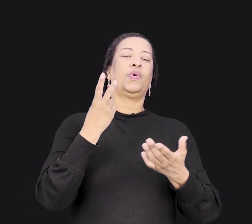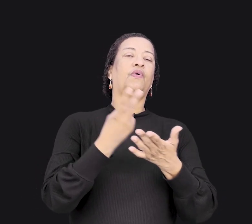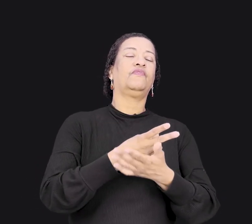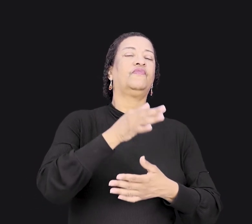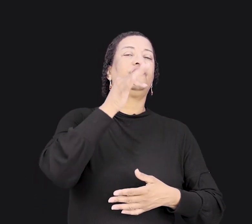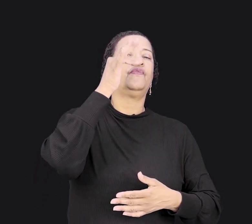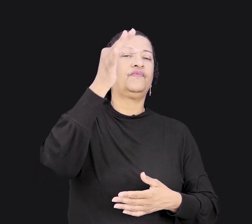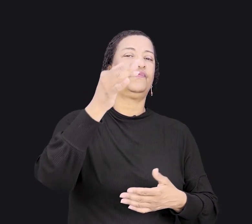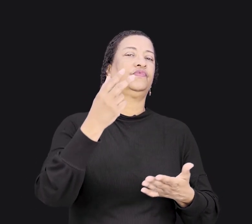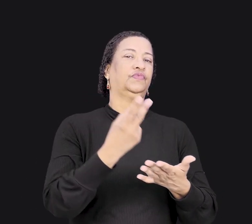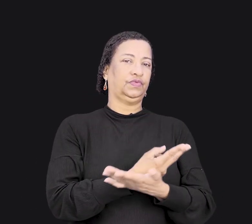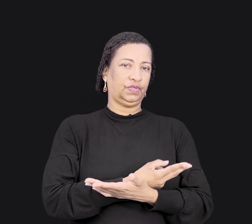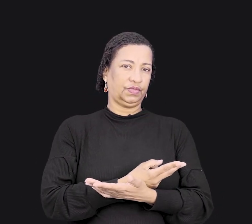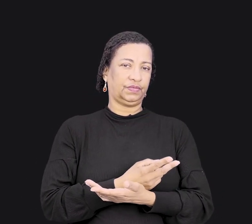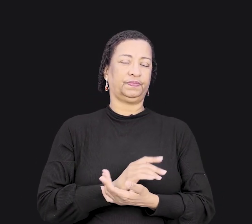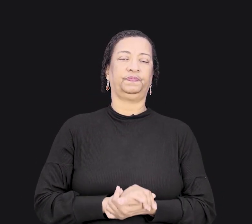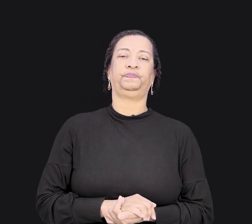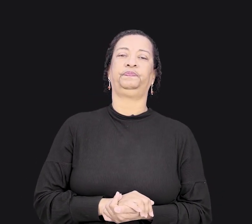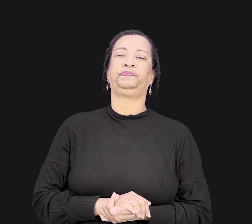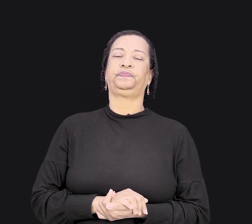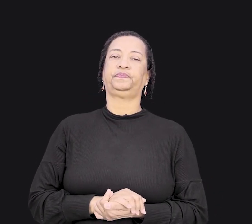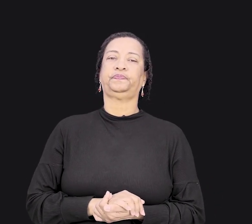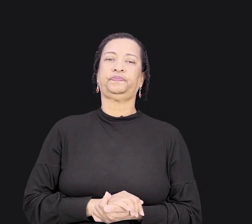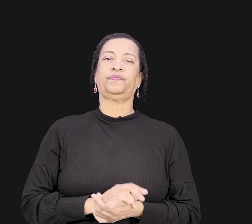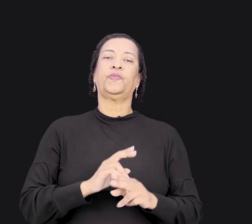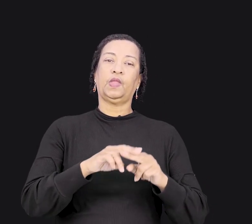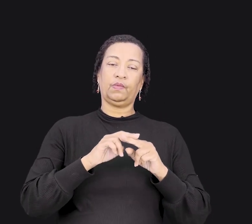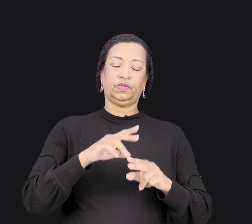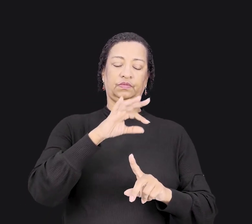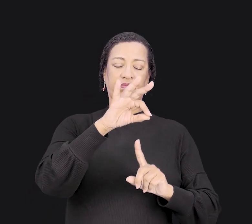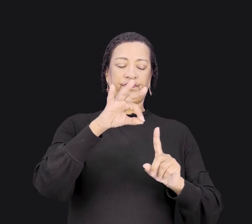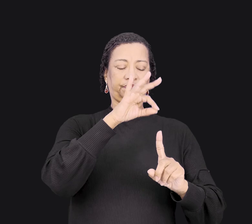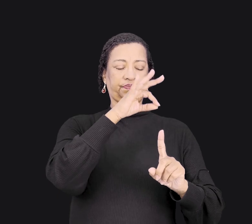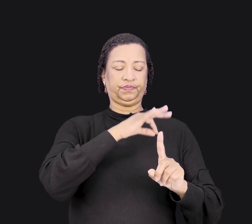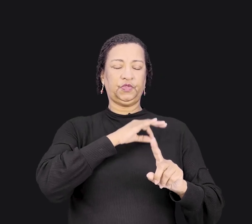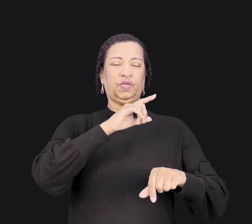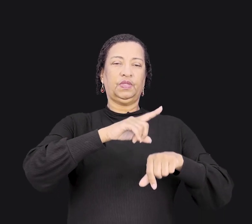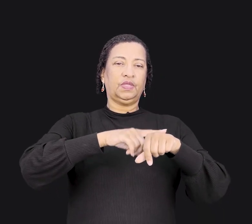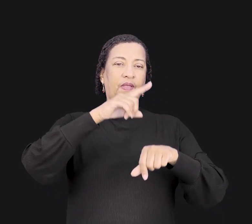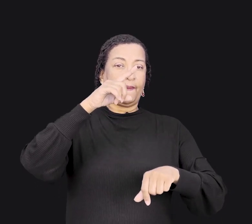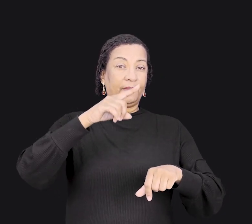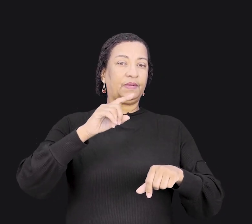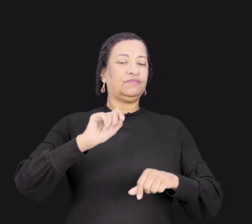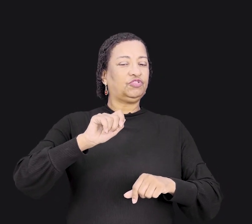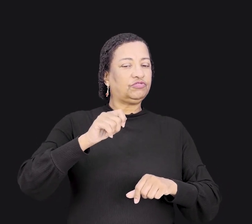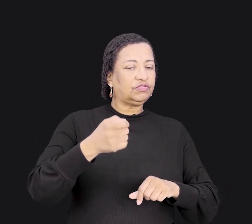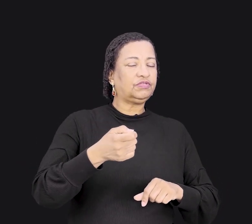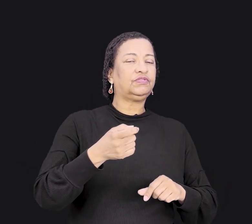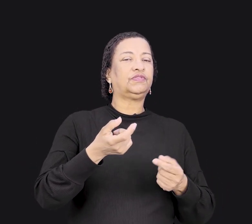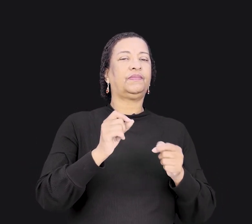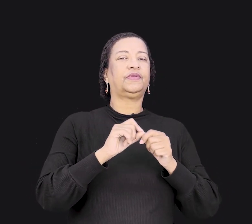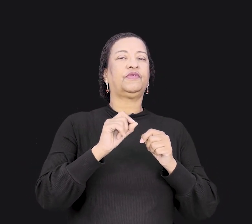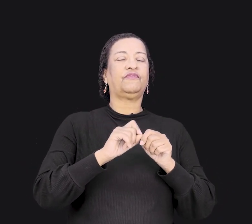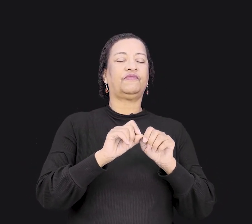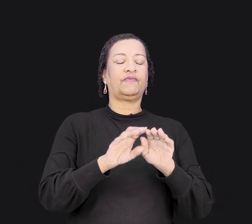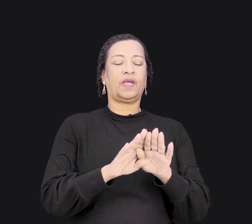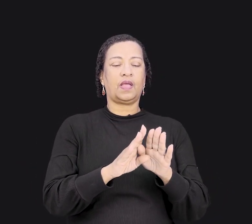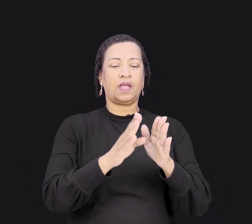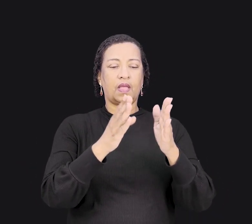que ainda está por acontecer. Portanto, o Espírito Santo é a primeira chave que abre o código da mensagem